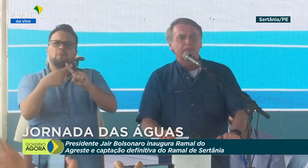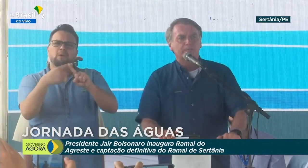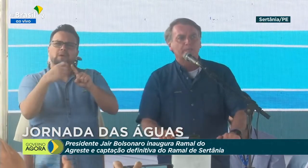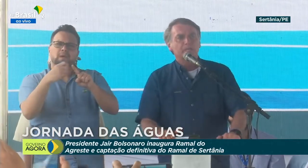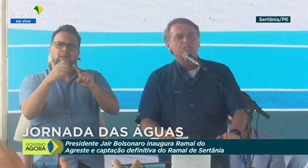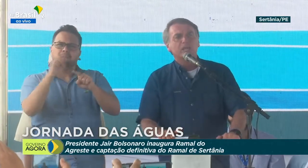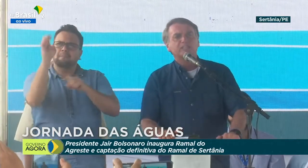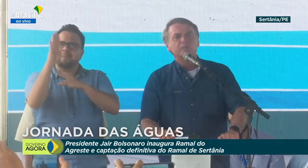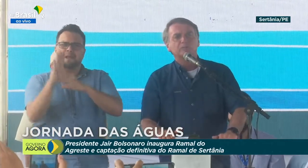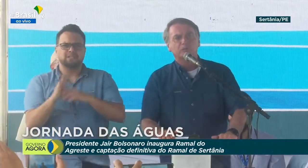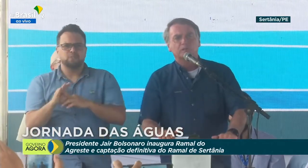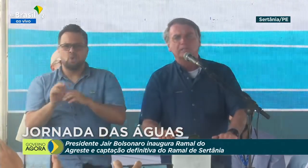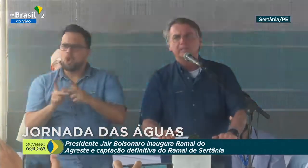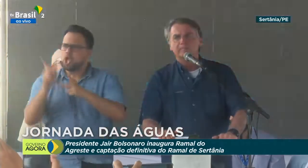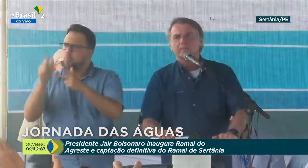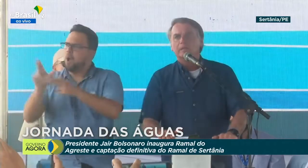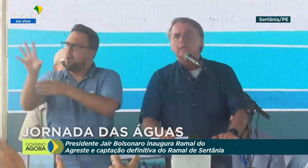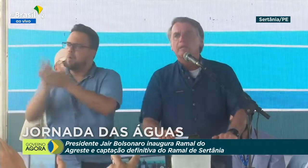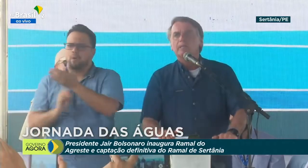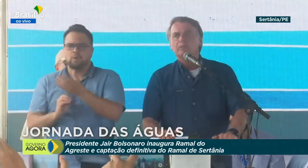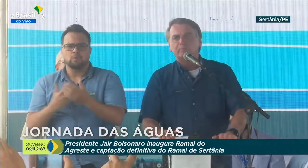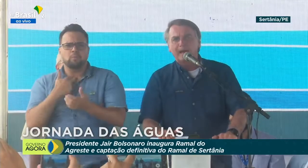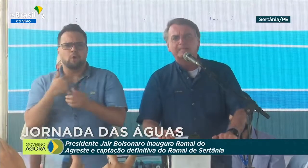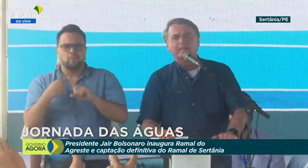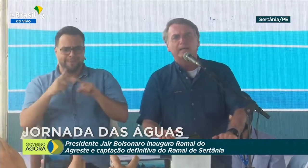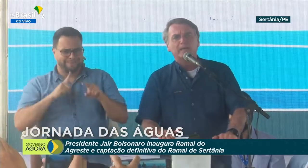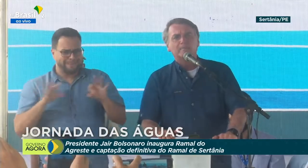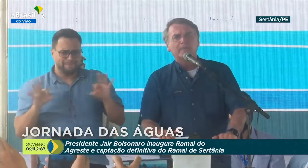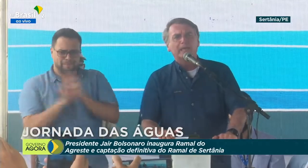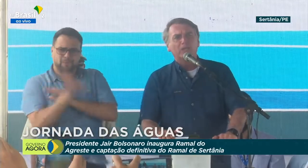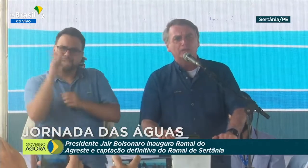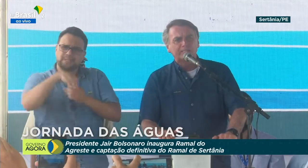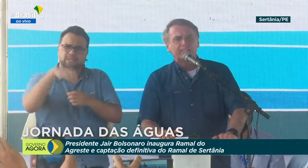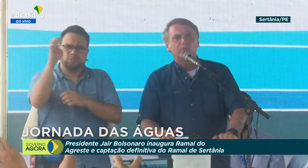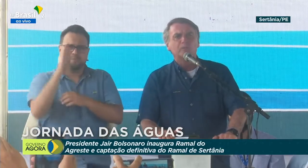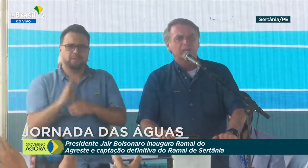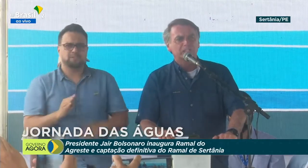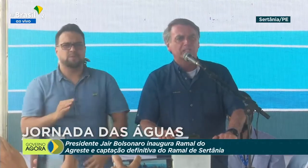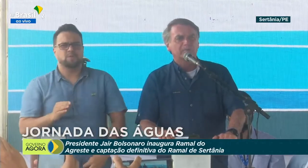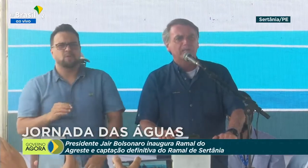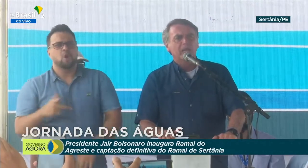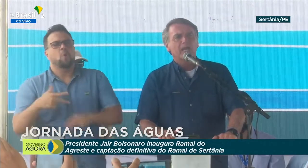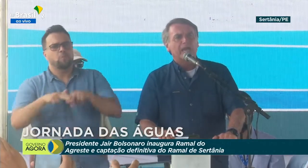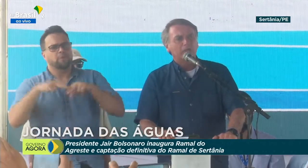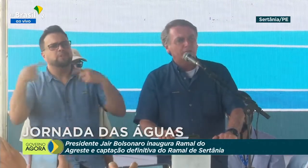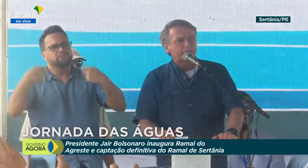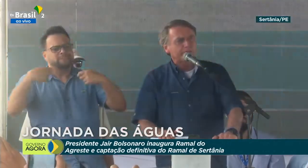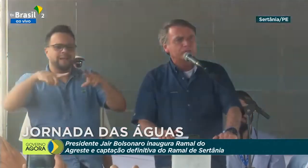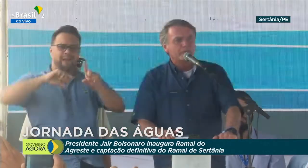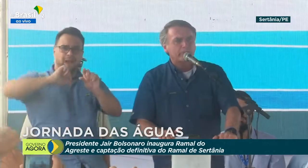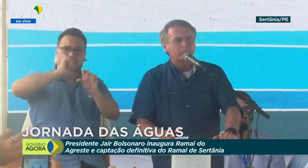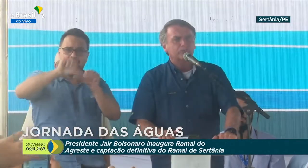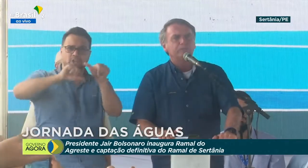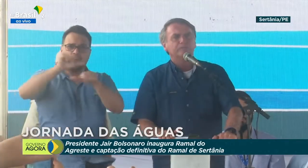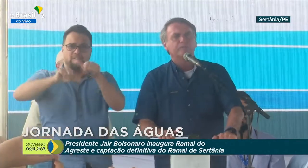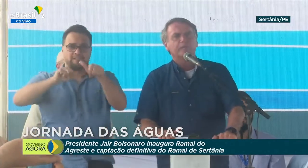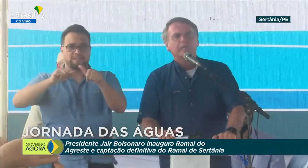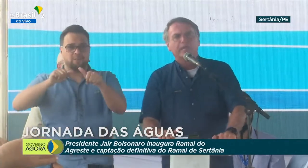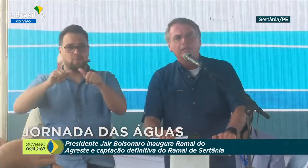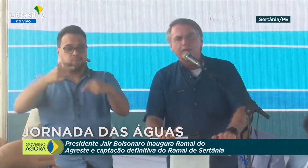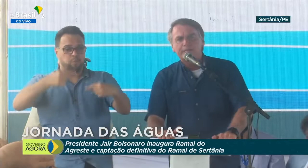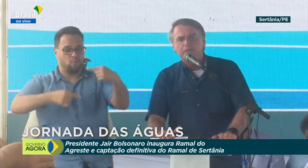fazer o mesmo, já que temos tudo aqui? Isso passa pela renovação política, é a renovação do